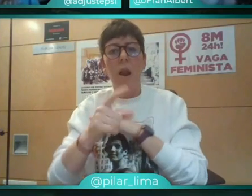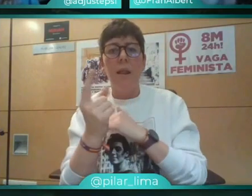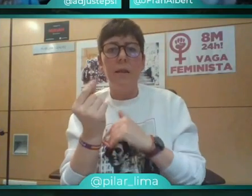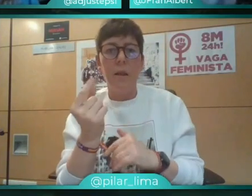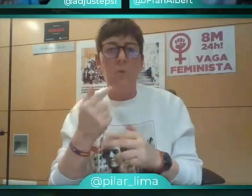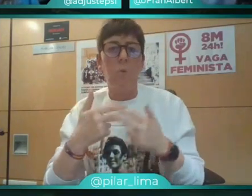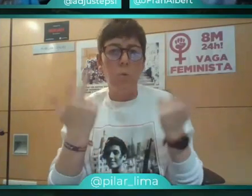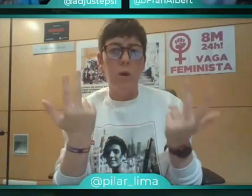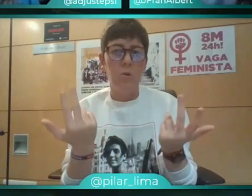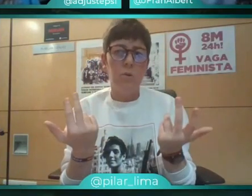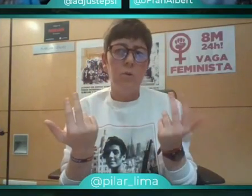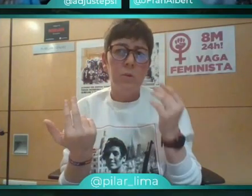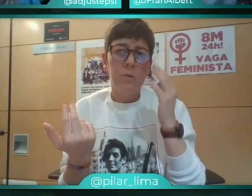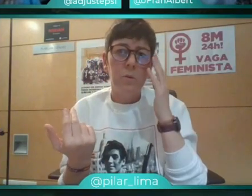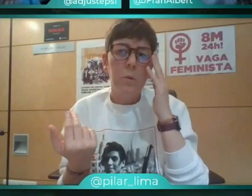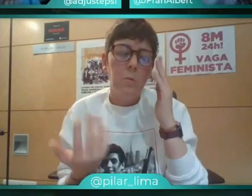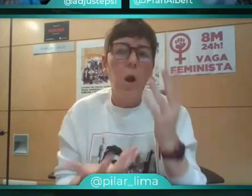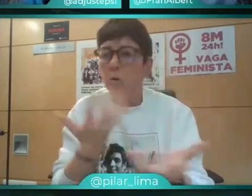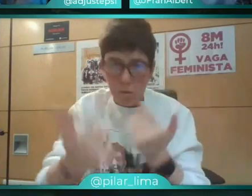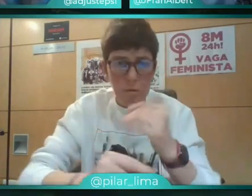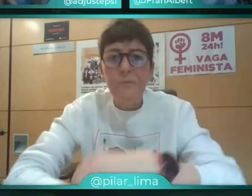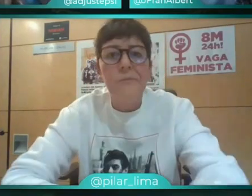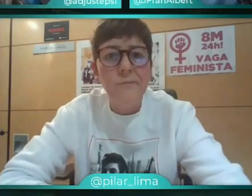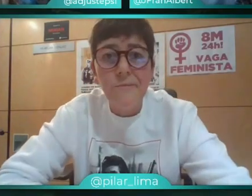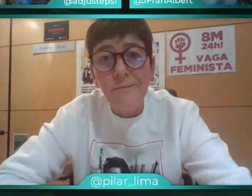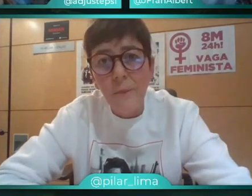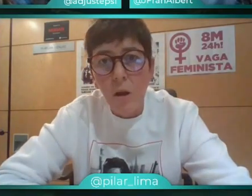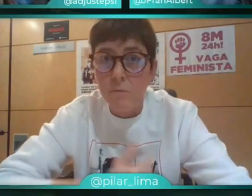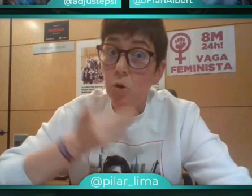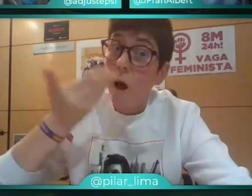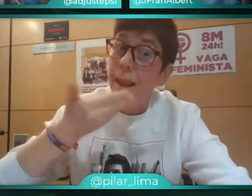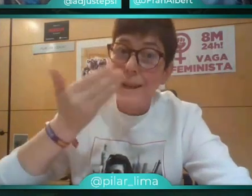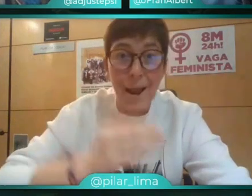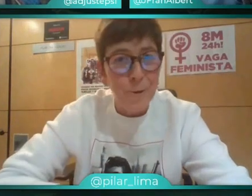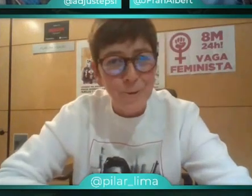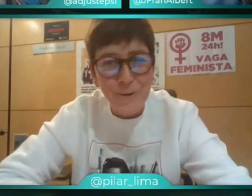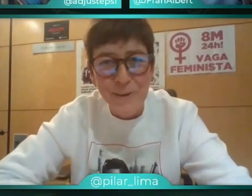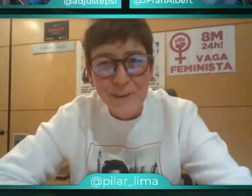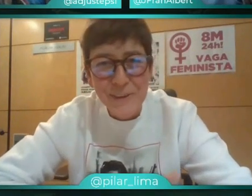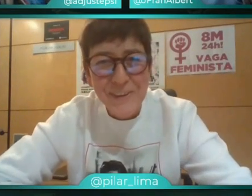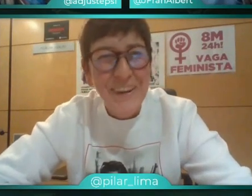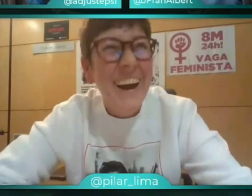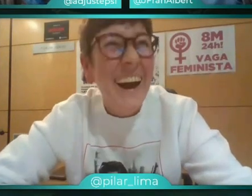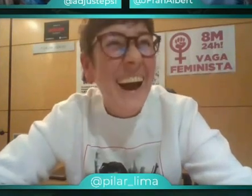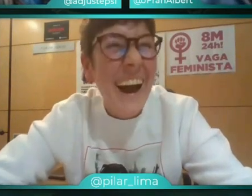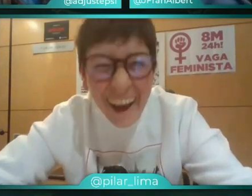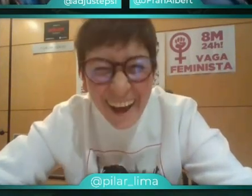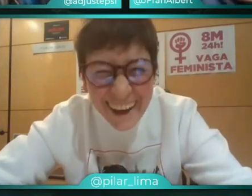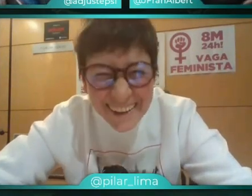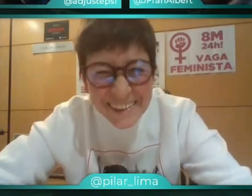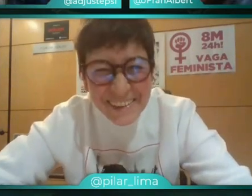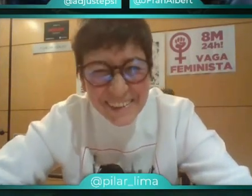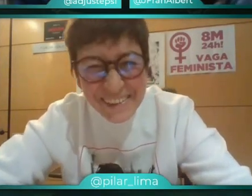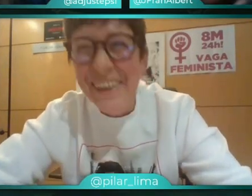a la gente queremos otra forma de gestionar el dinero público la cuestión es me estoy calentando